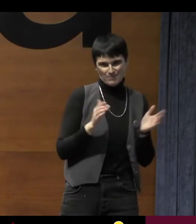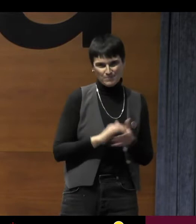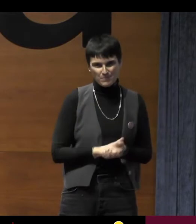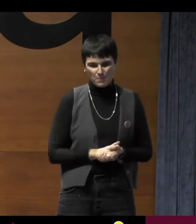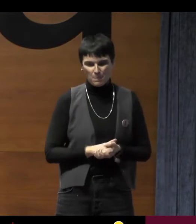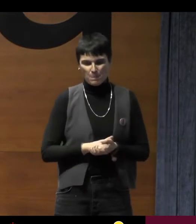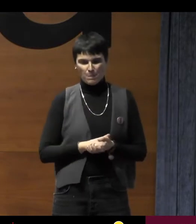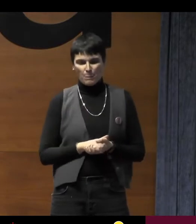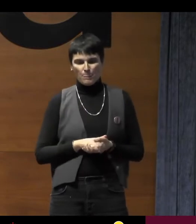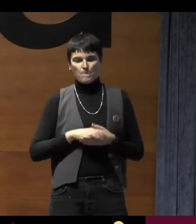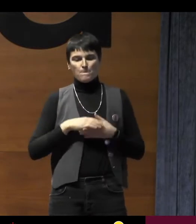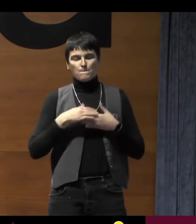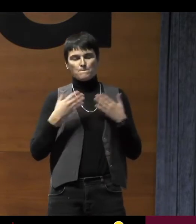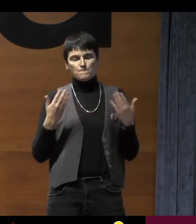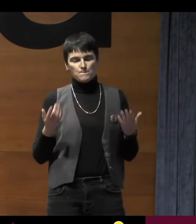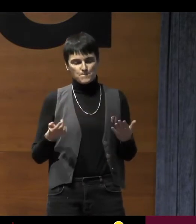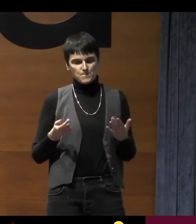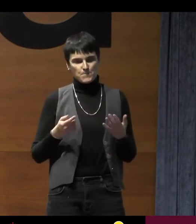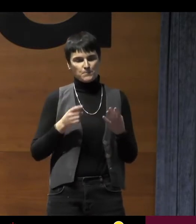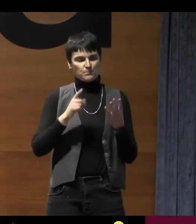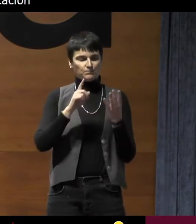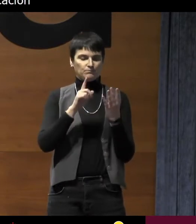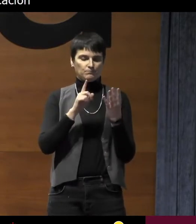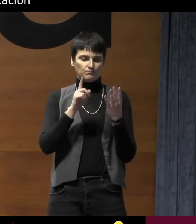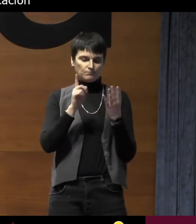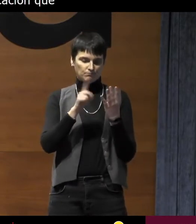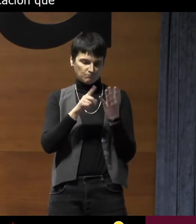solo accedemos a la lengua de signos en casa.